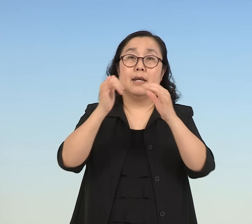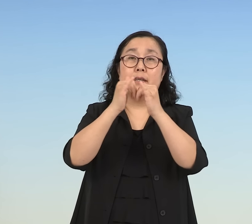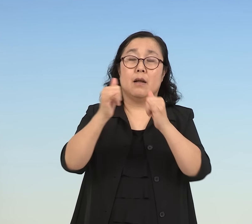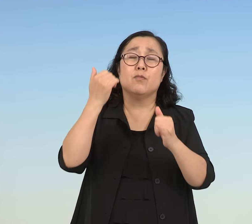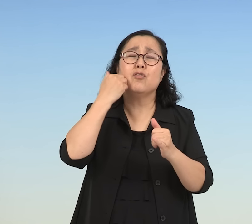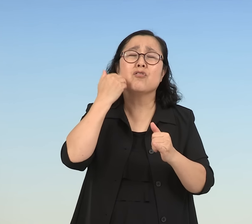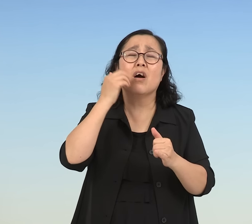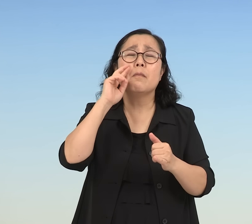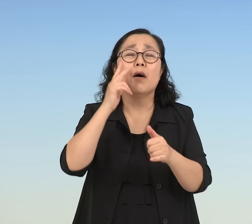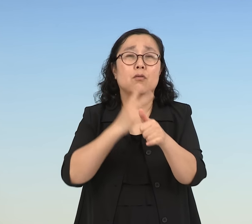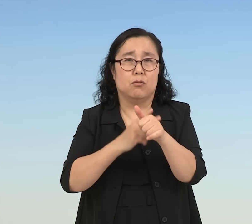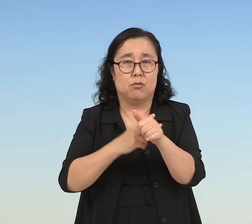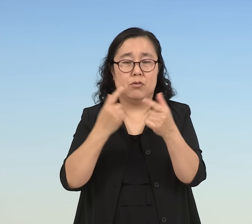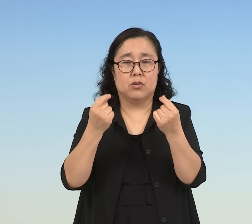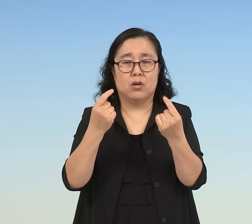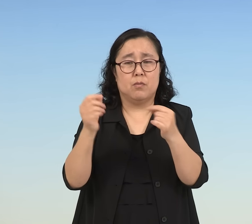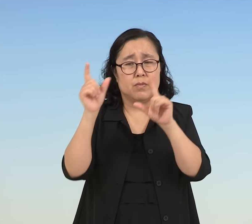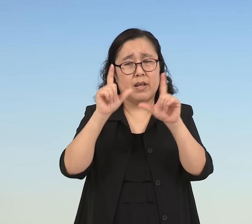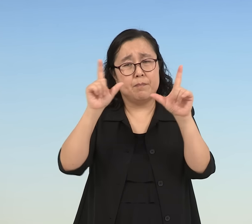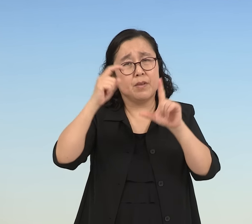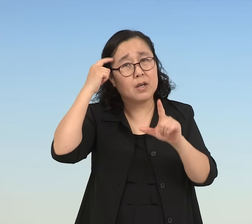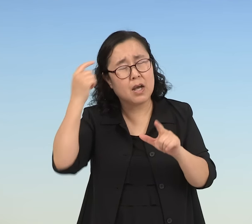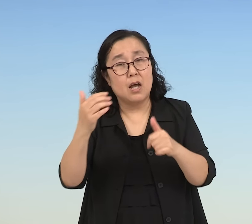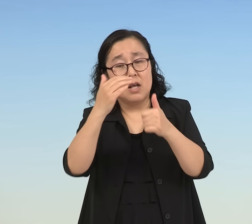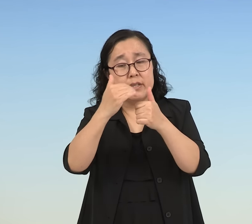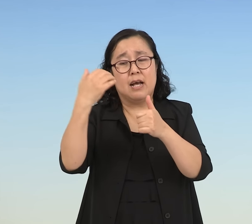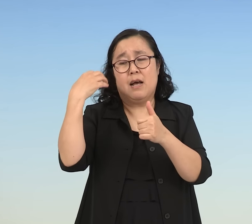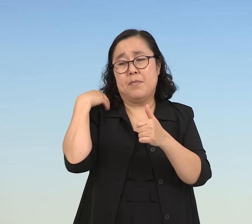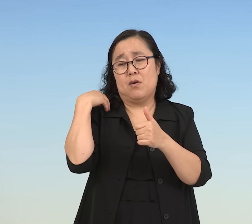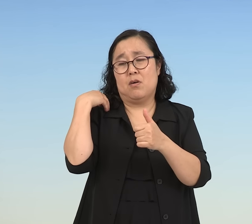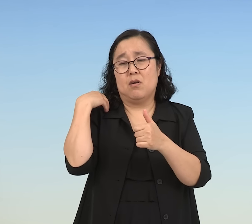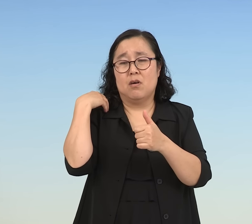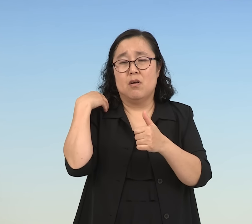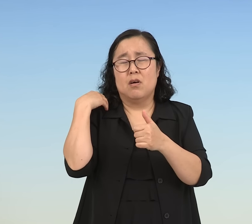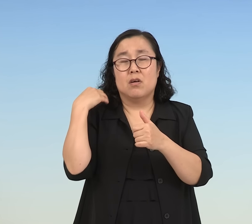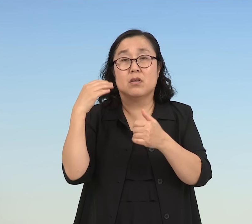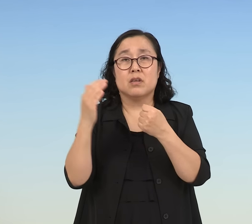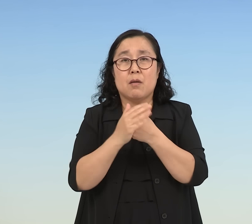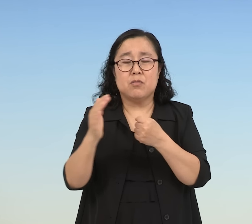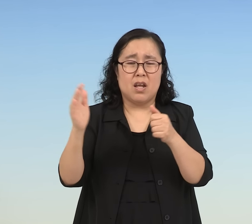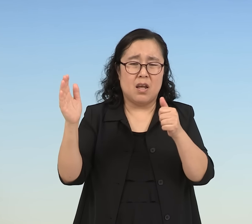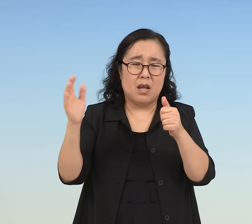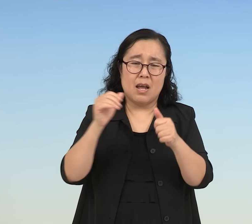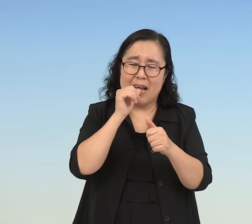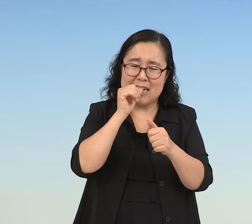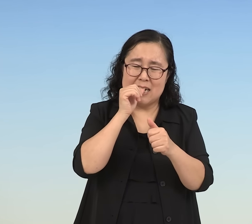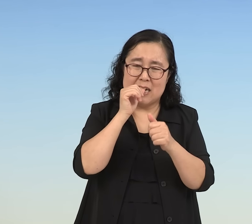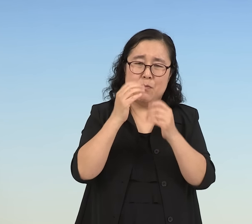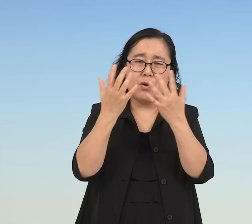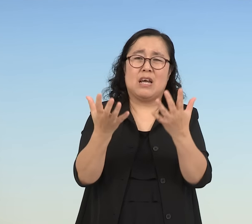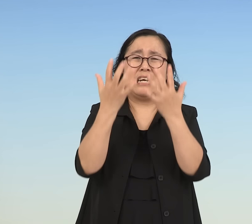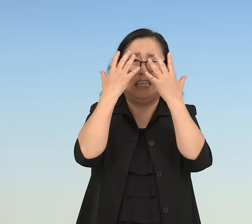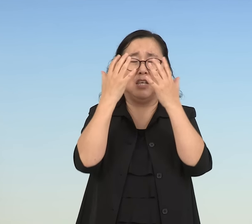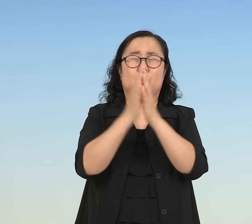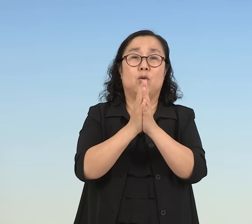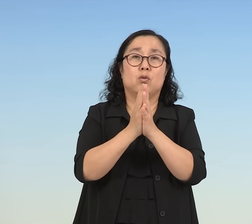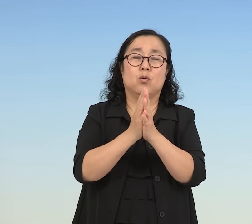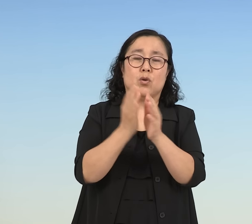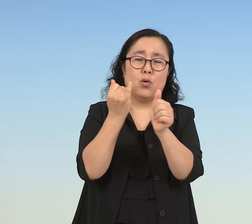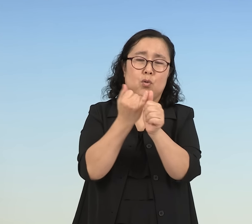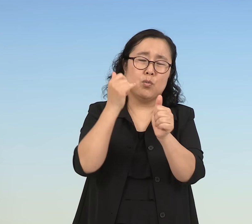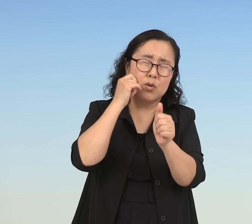사람들이 누가 바울처럼 살겠습니까? 사명 때문에 감옥을 내 집 떠나들듯 떠나들고 두들겨 맞고 장가도 못